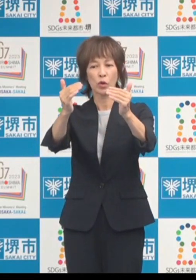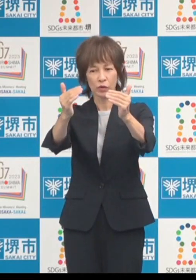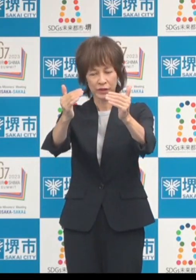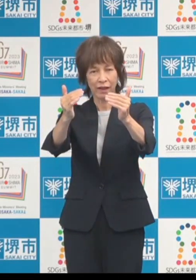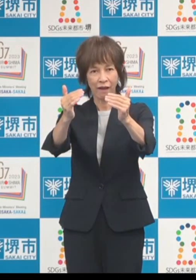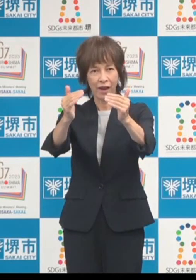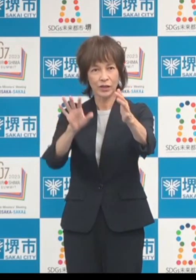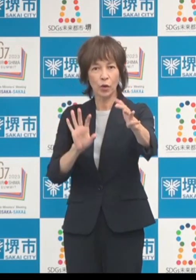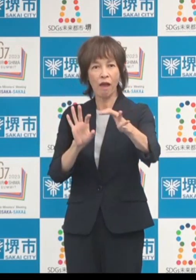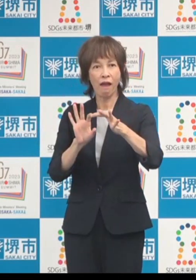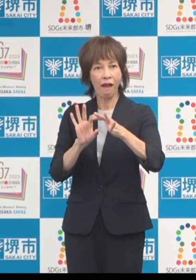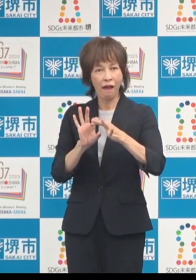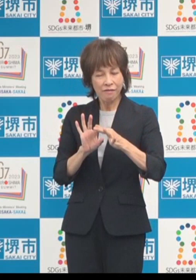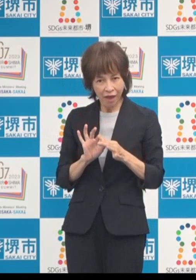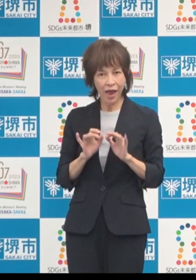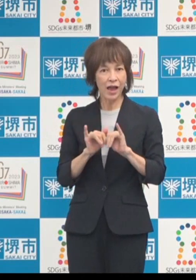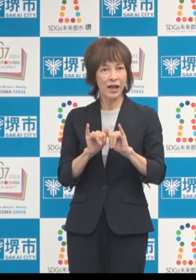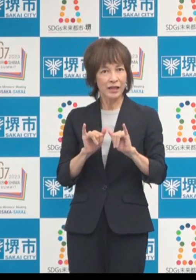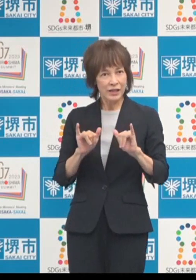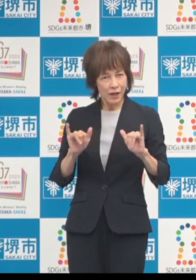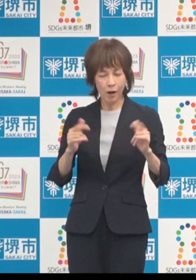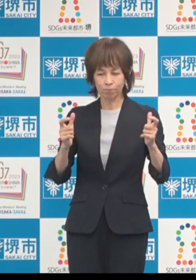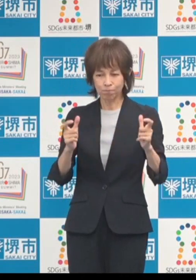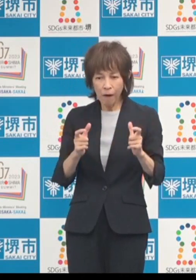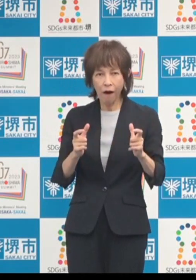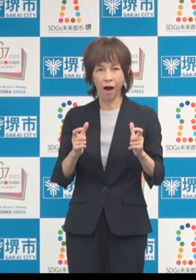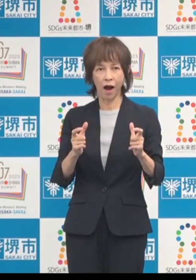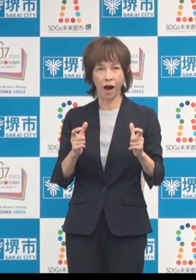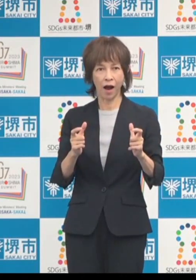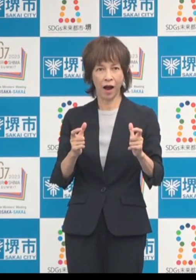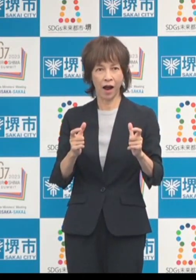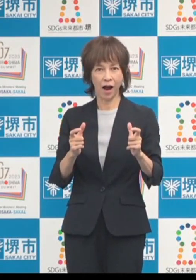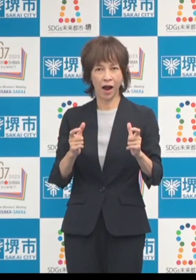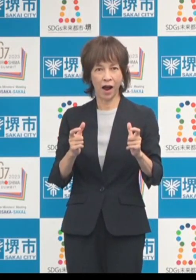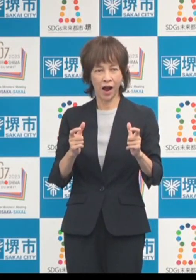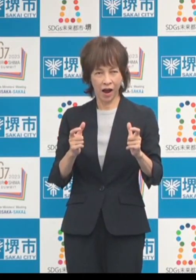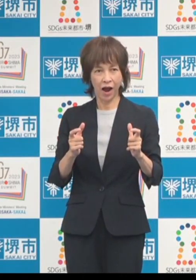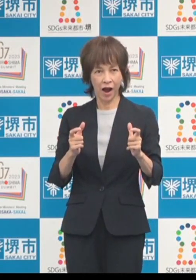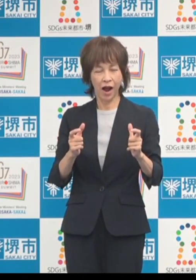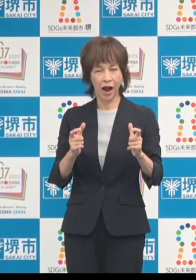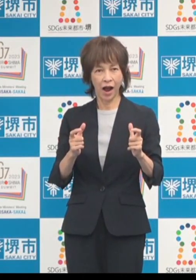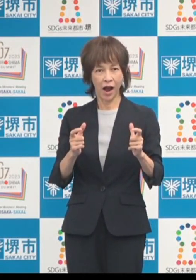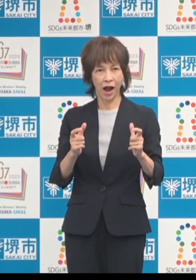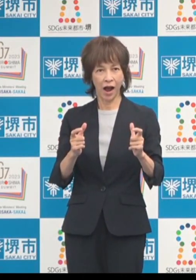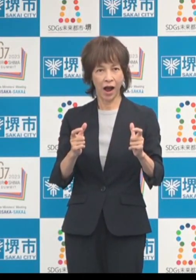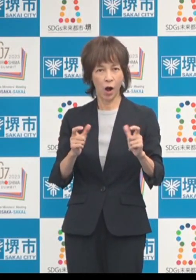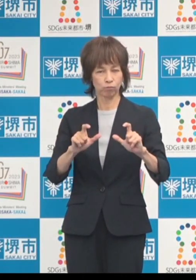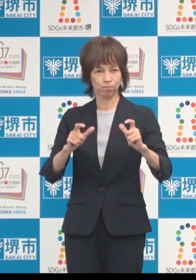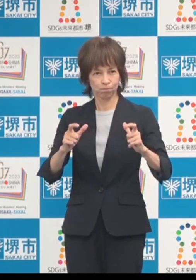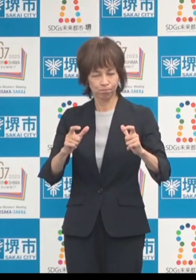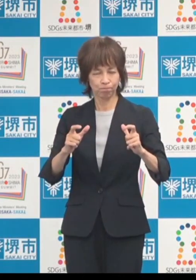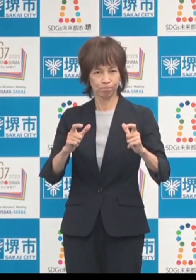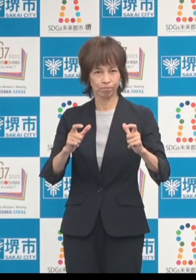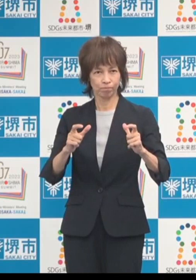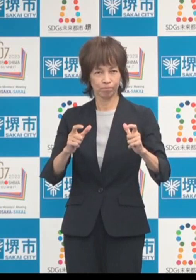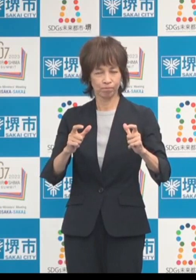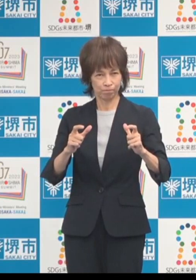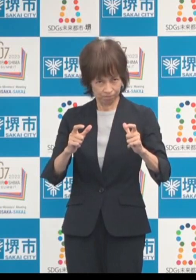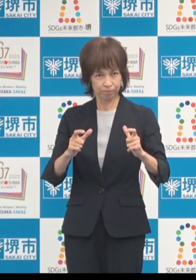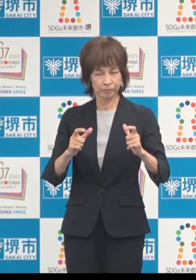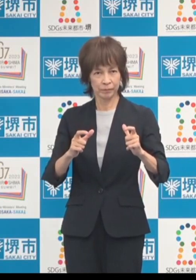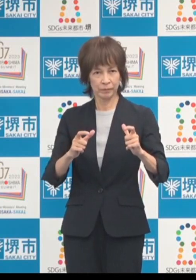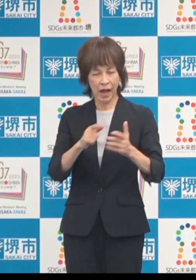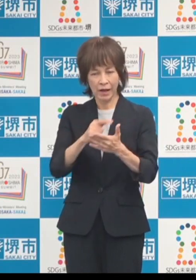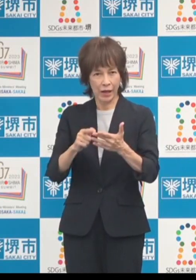ては人口減少、社会減の減に、社会減が改善されることにつながるということを期待をしています。